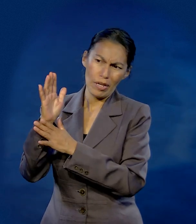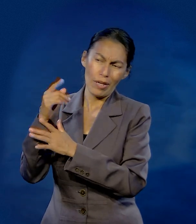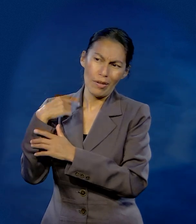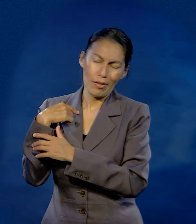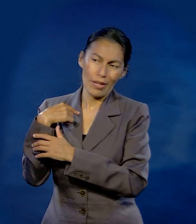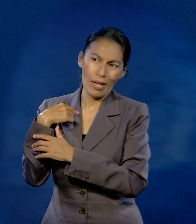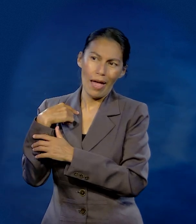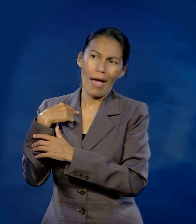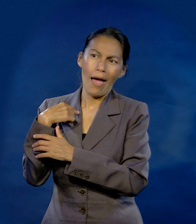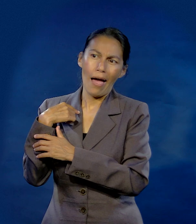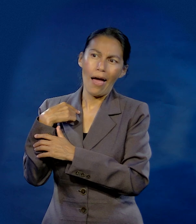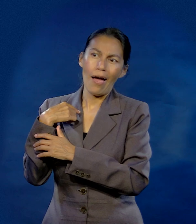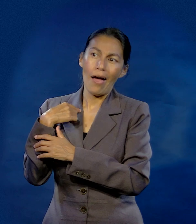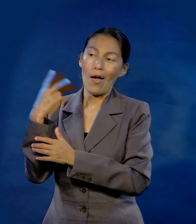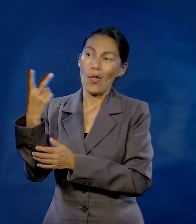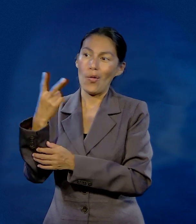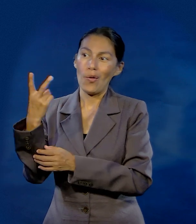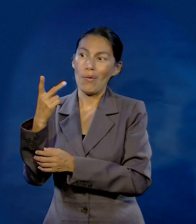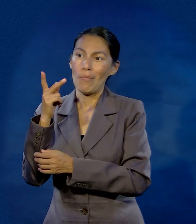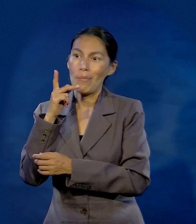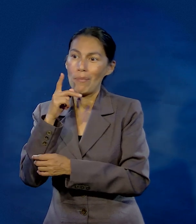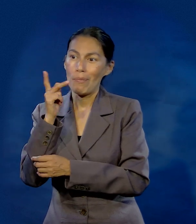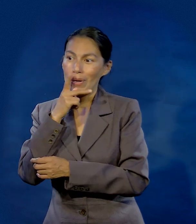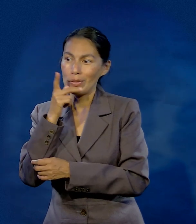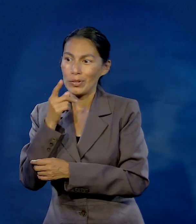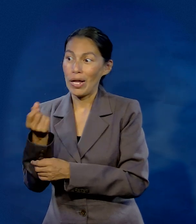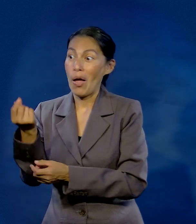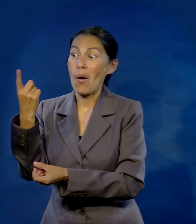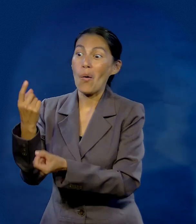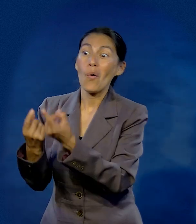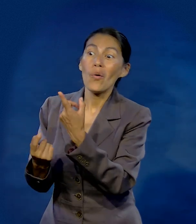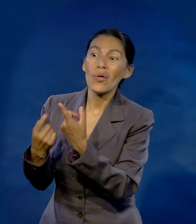Así que yo me fui y le dije vecino cuando yo venga